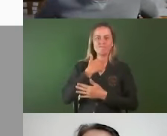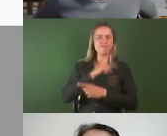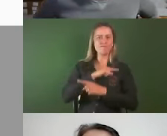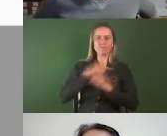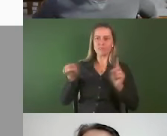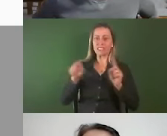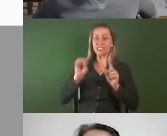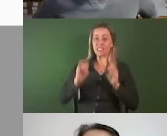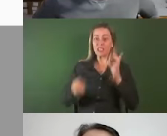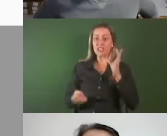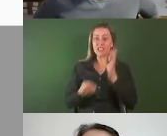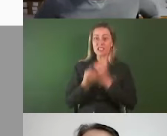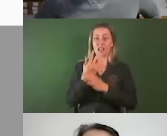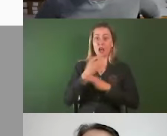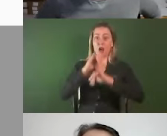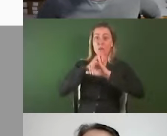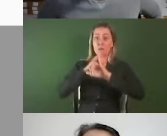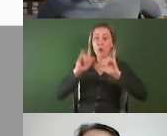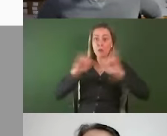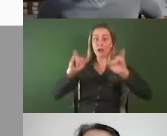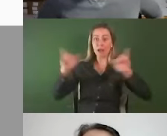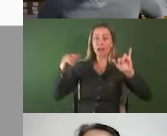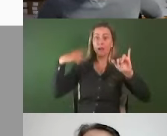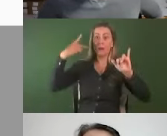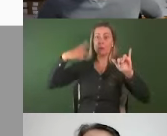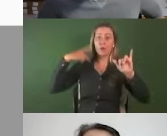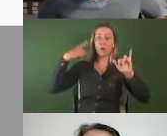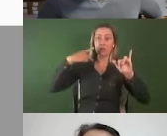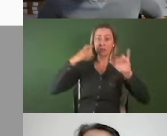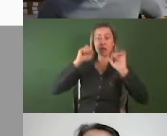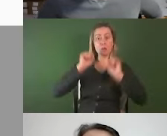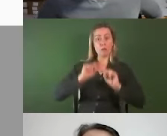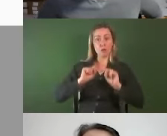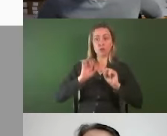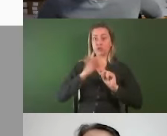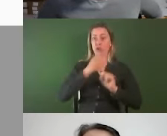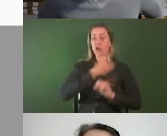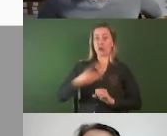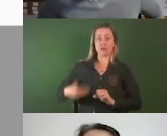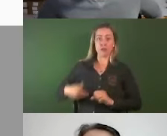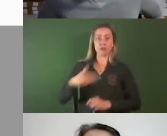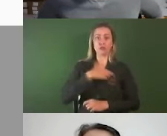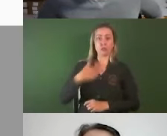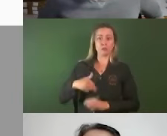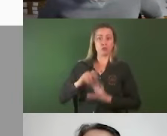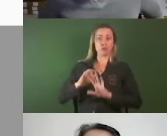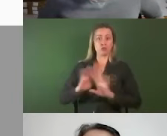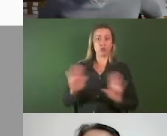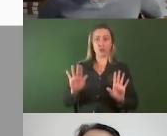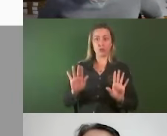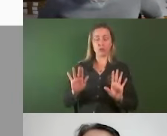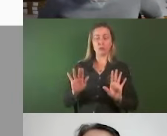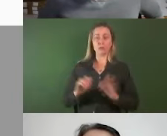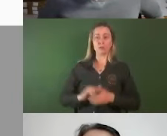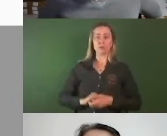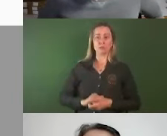criar fotografia de propaganda política para o governo japonês, para o império, em relação à